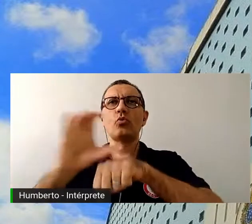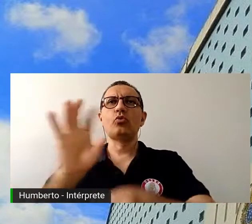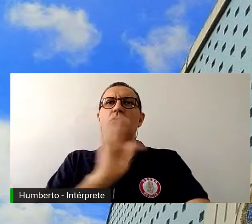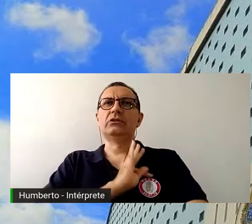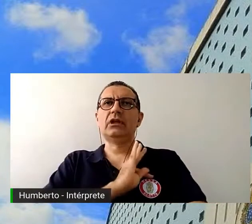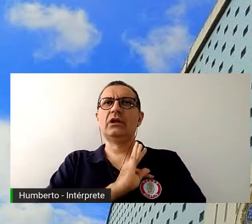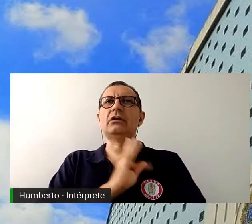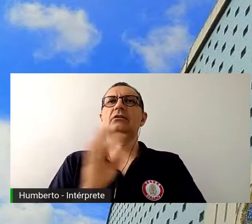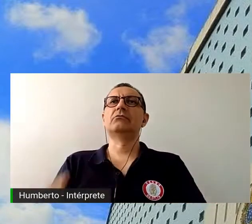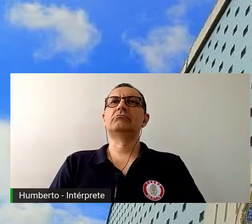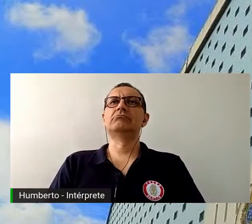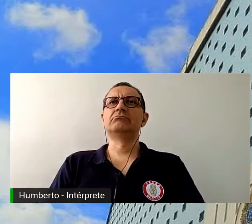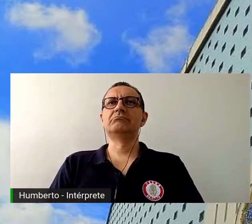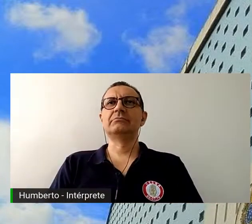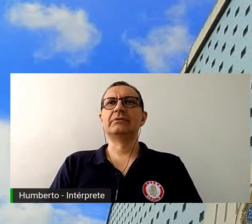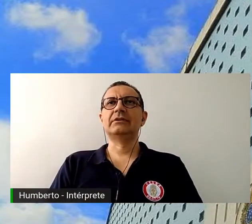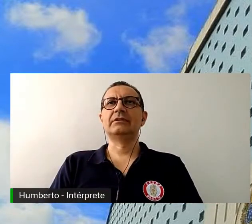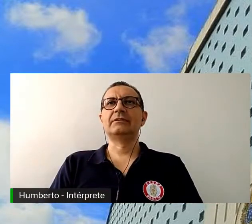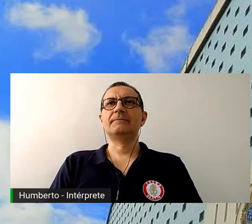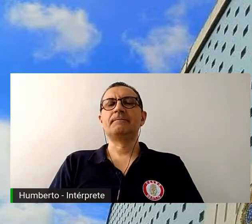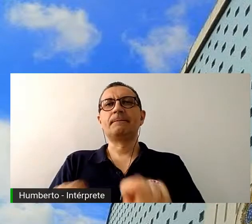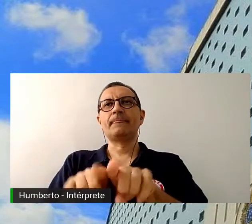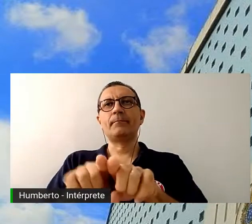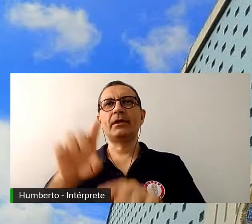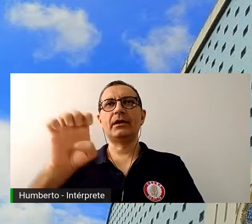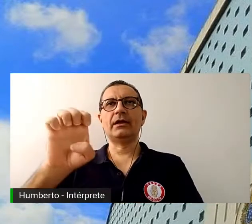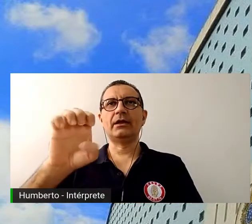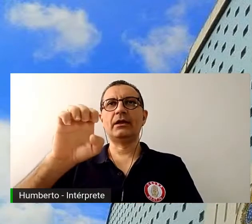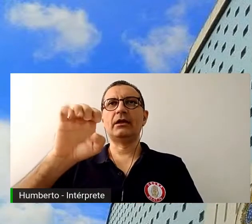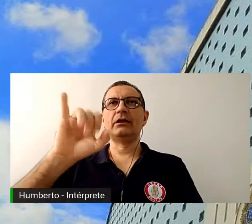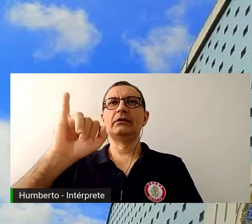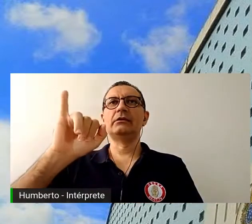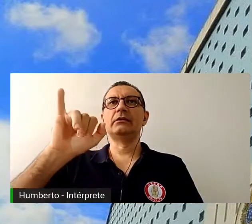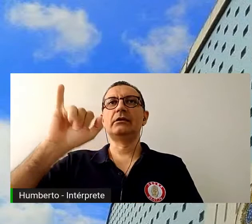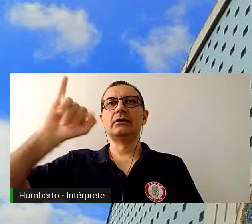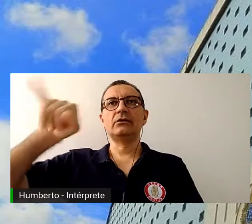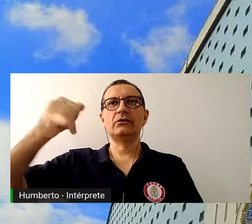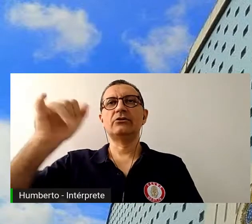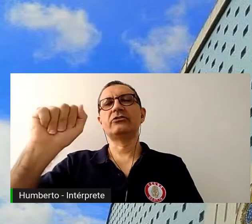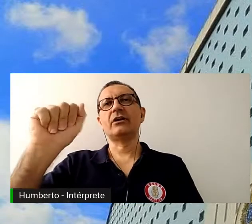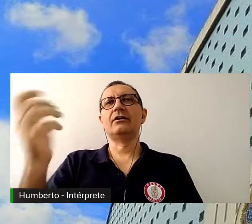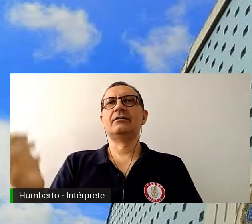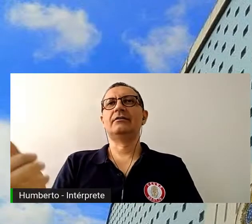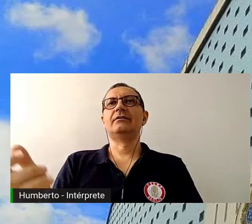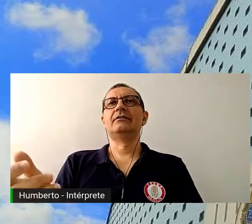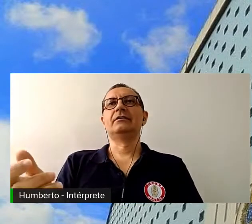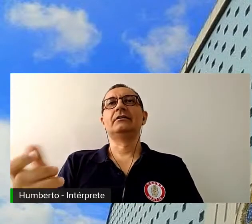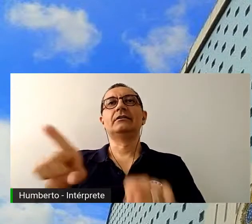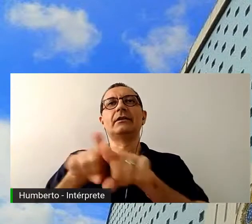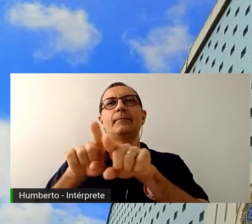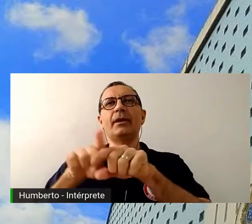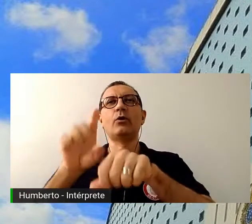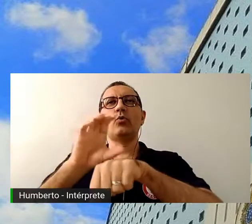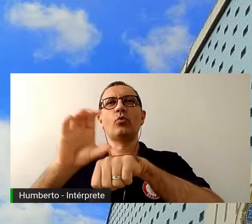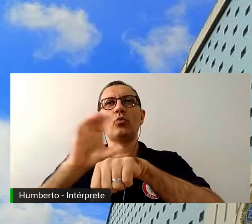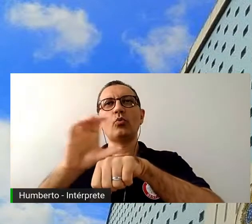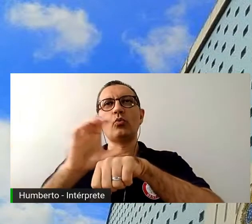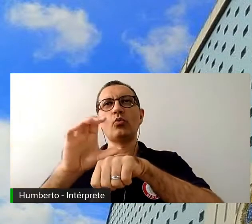integrados, o EJA e o subsequente, para os estudantes que estão na fase de TCC e